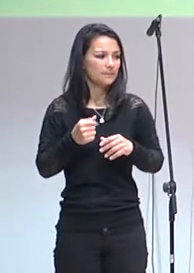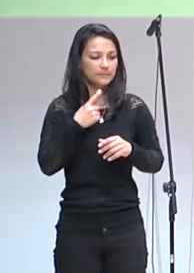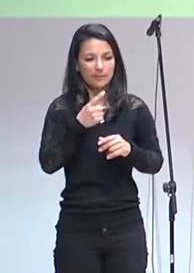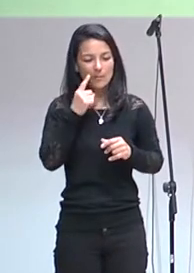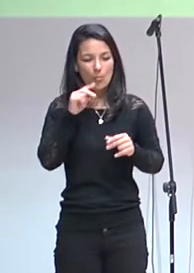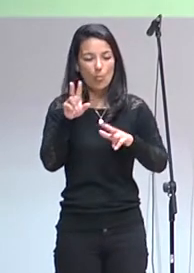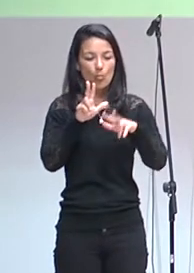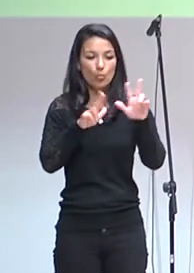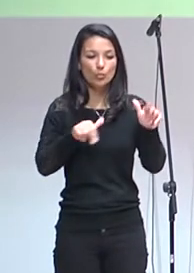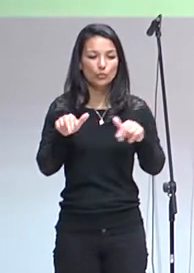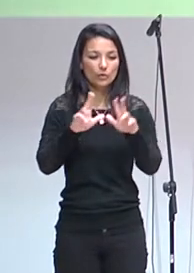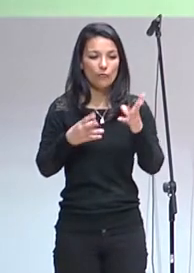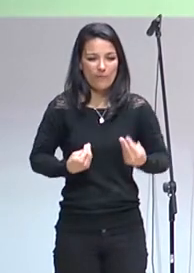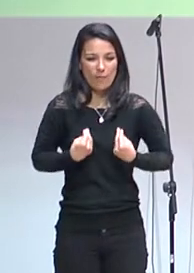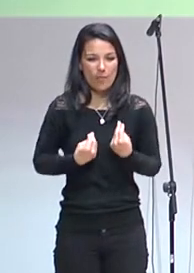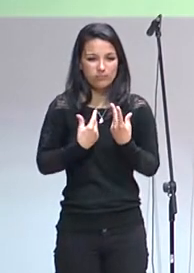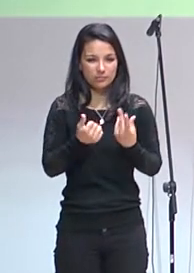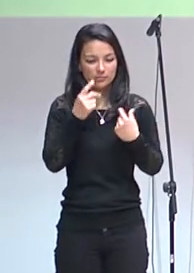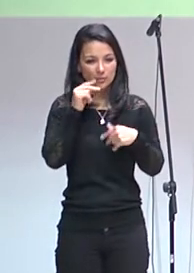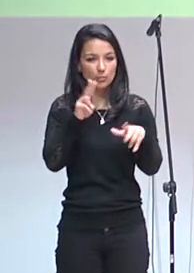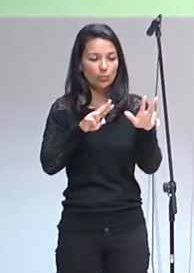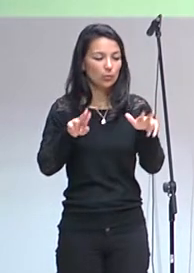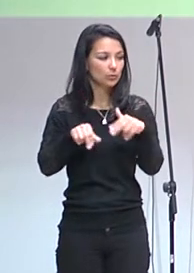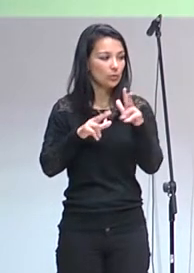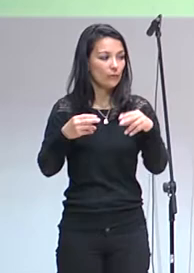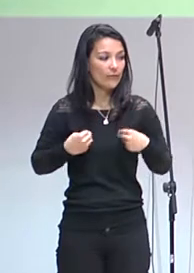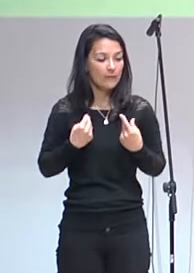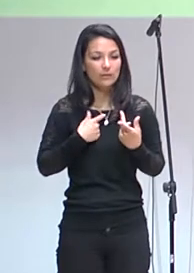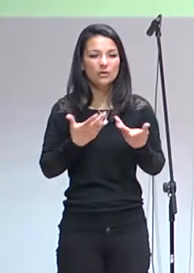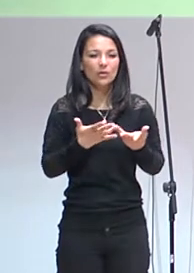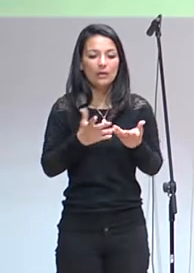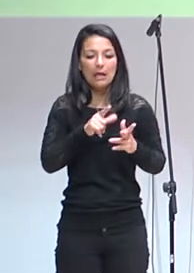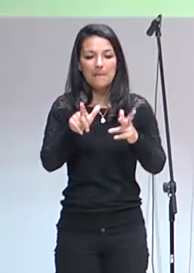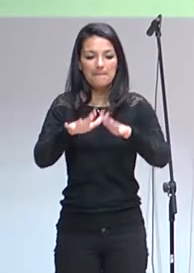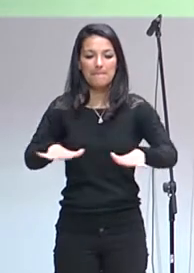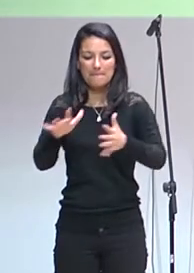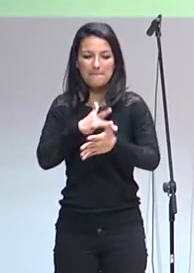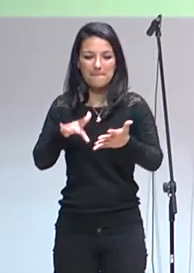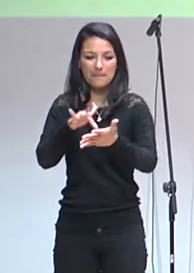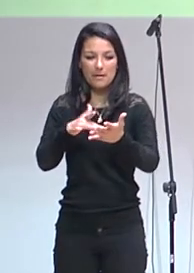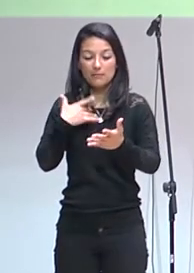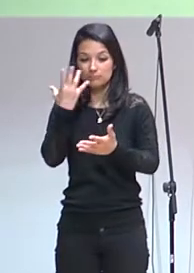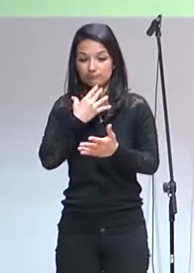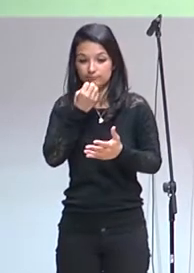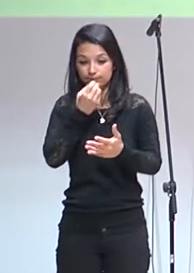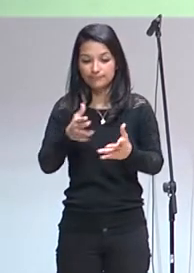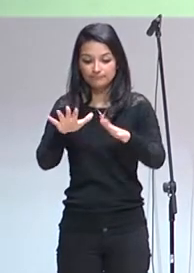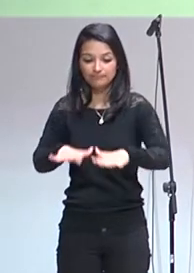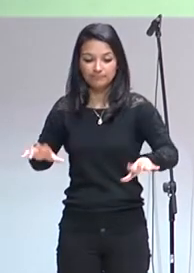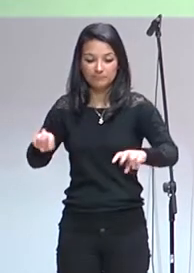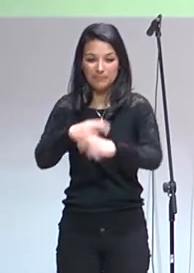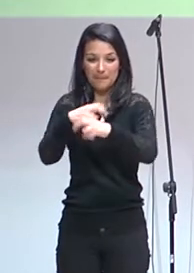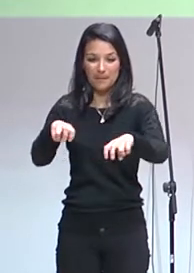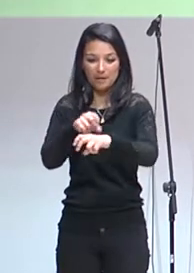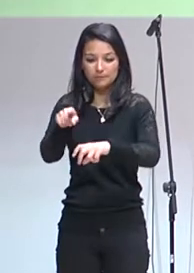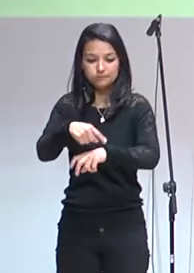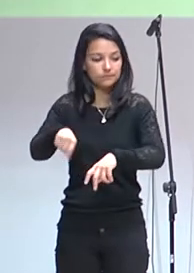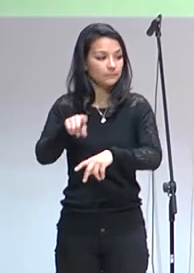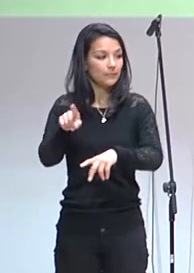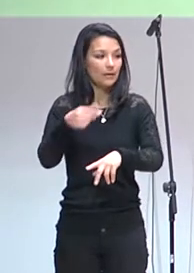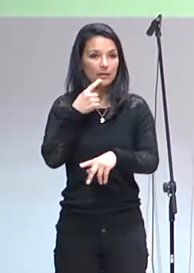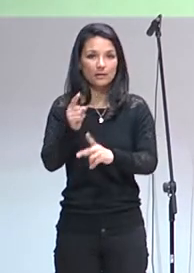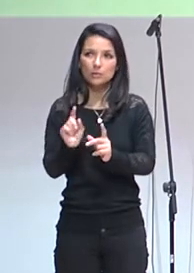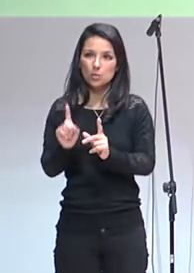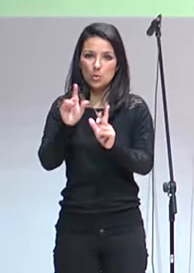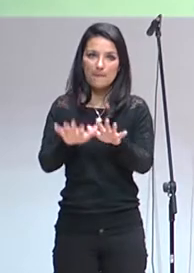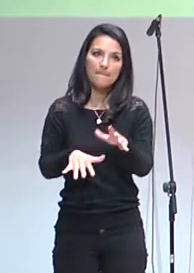Vivo, tenemos un parque muy hermoso, ¿sí? Y ahí está el monumento, ¿no? También que es un